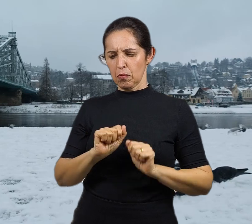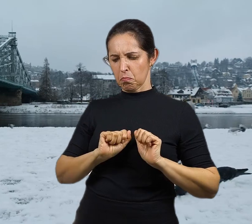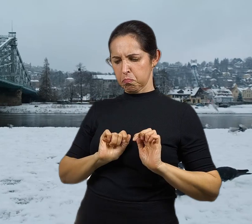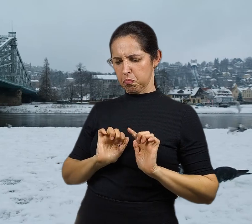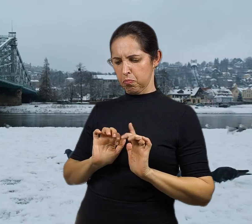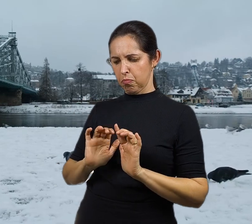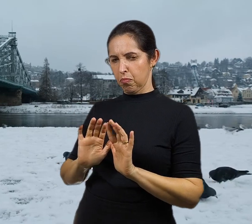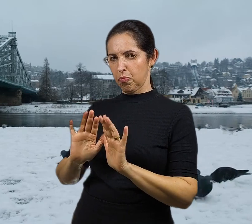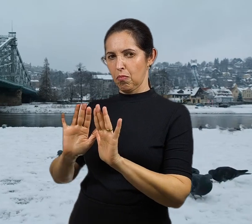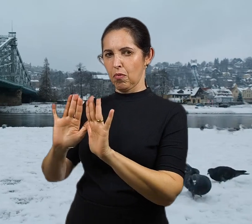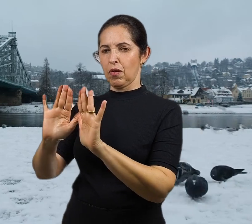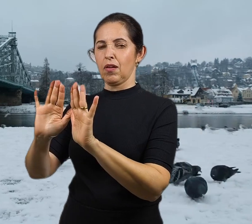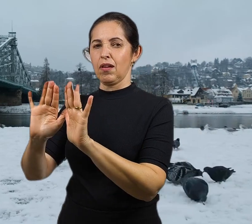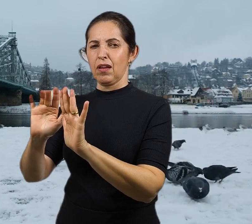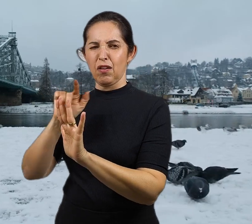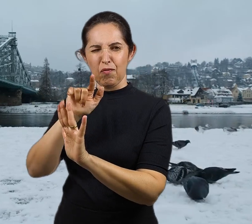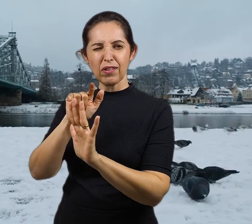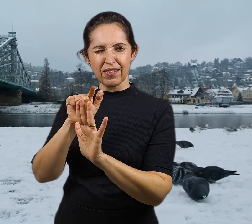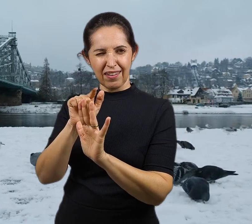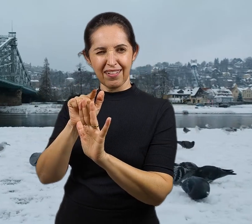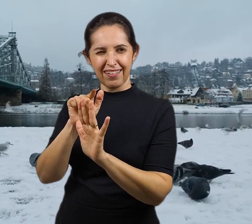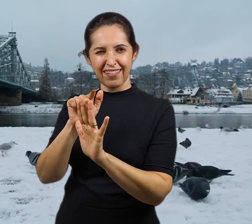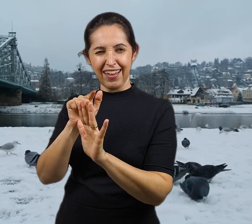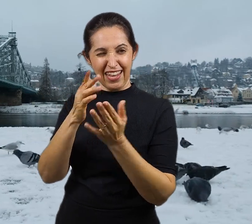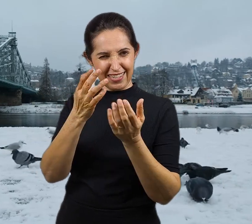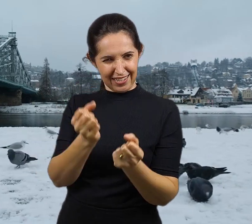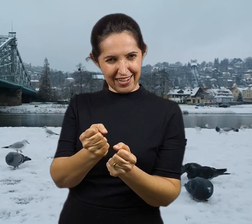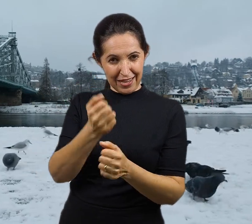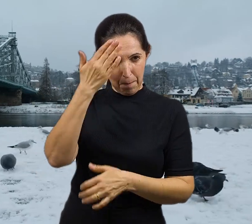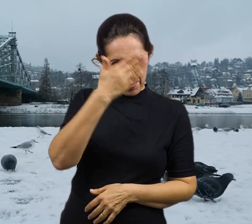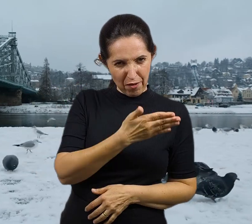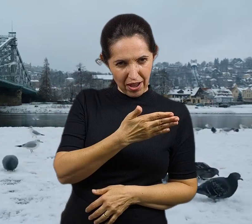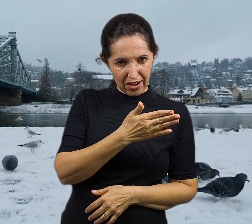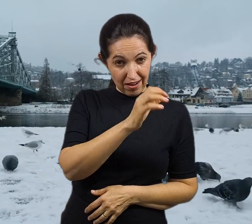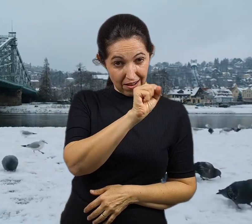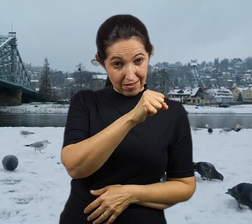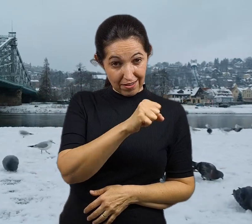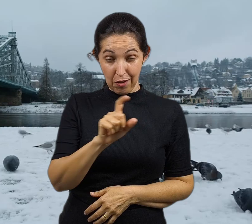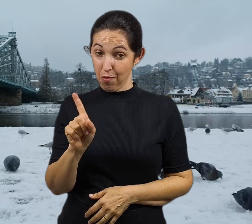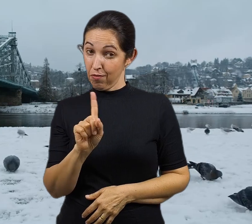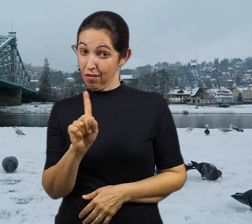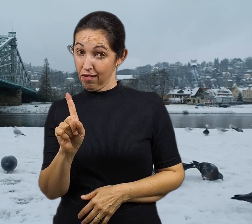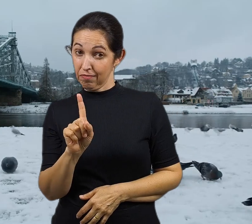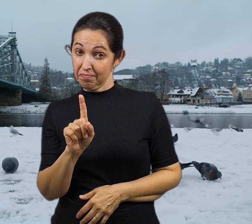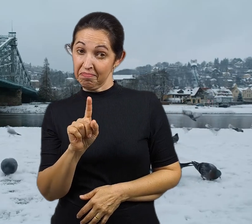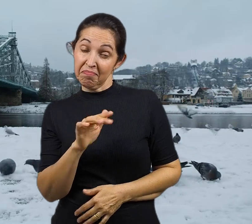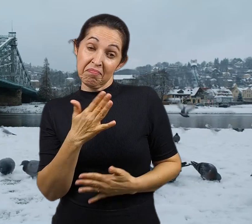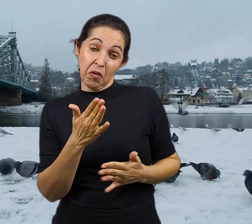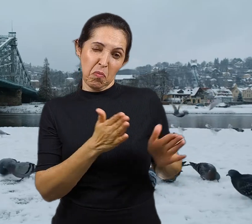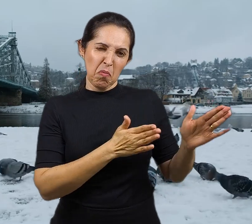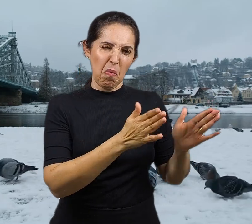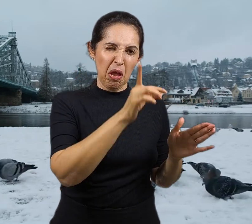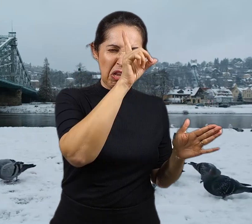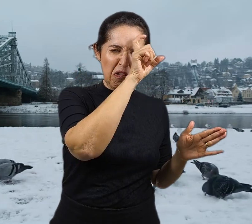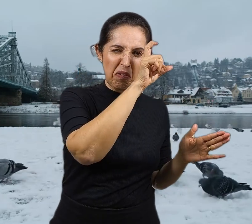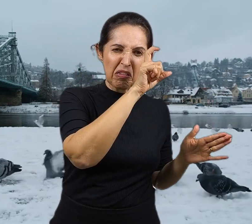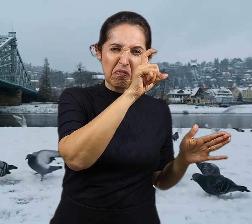Para ser provado? Ou não? Ou na prova você lamenta, briga com Deus? Outro dia sentei com uma